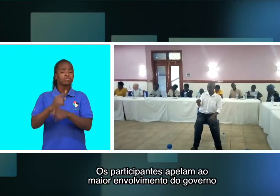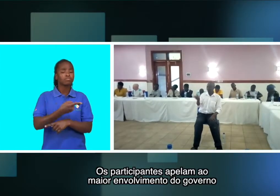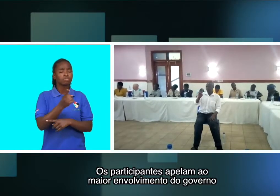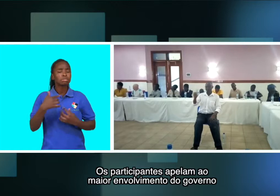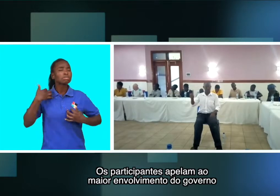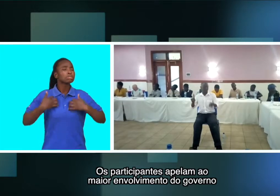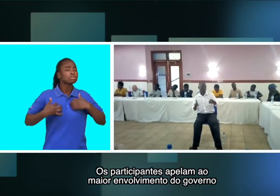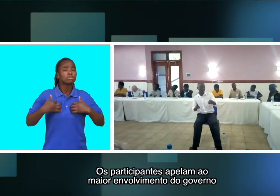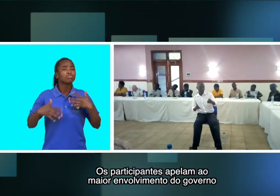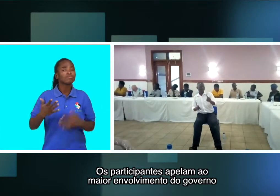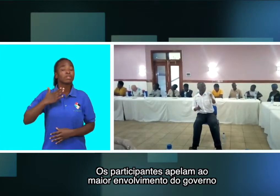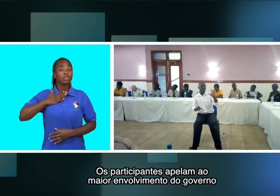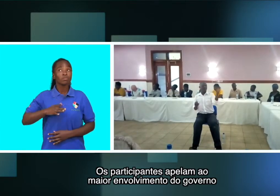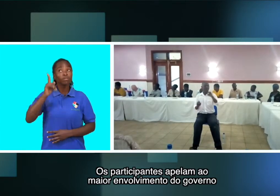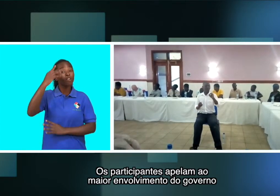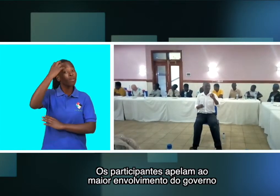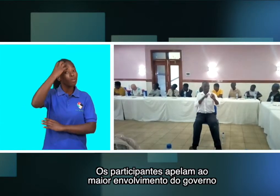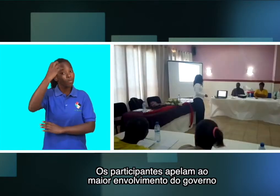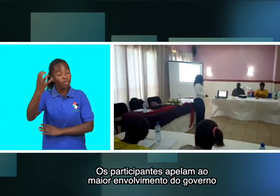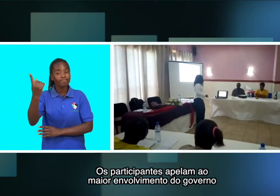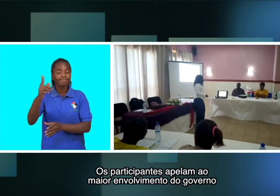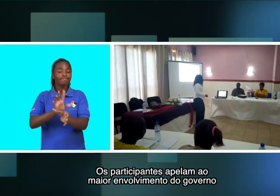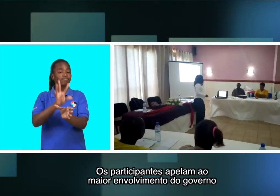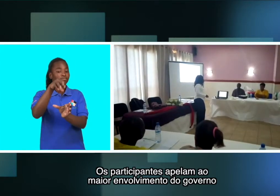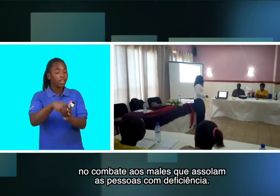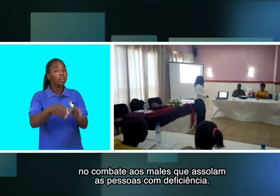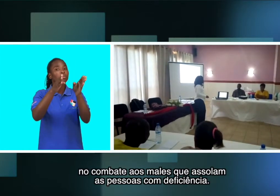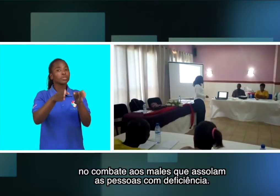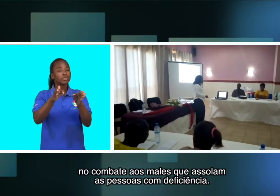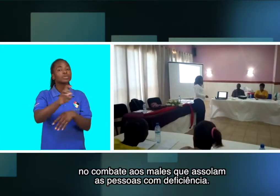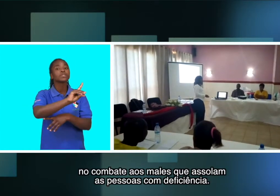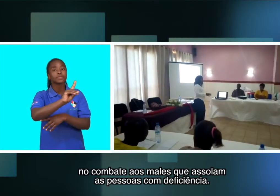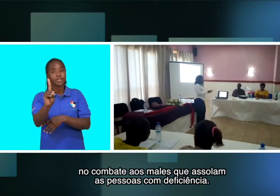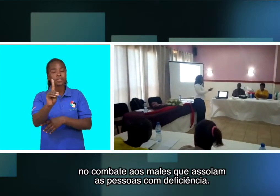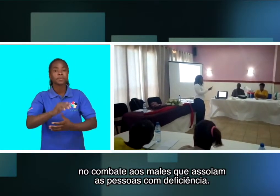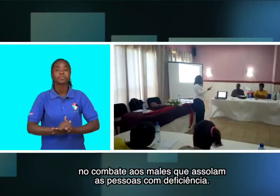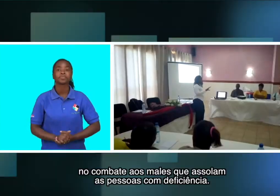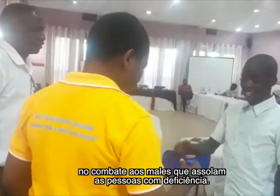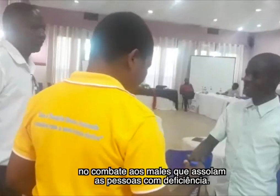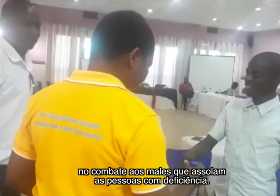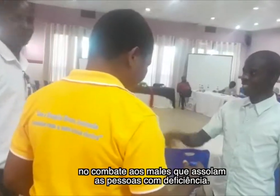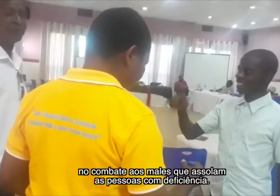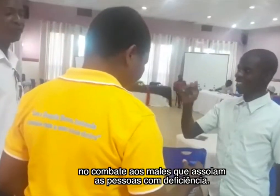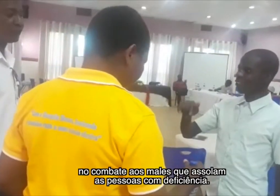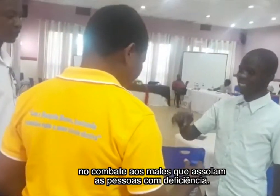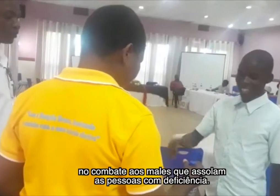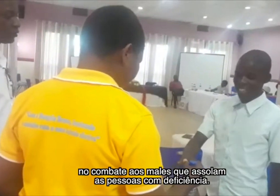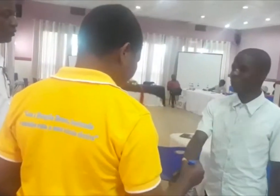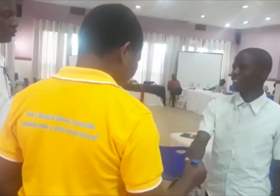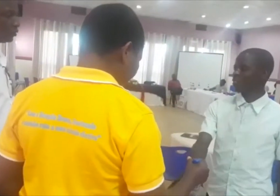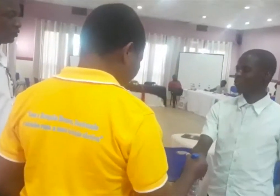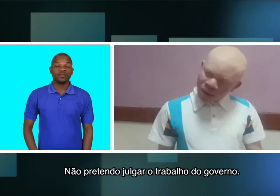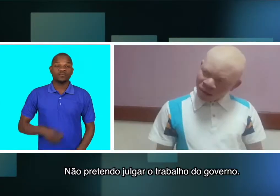participantes apelam ao maior envolvimento do governo no combate aos males que assolam as pessoas com